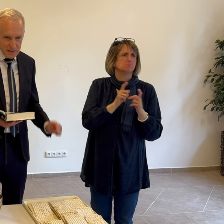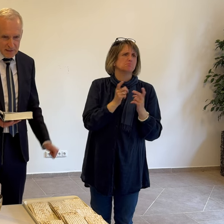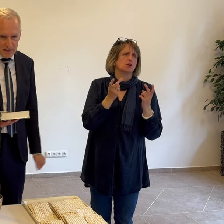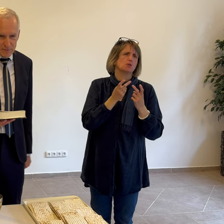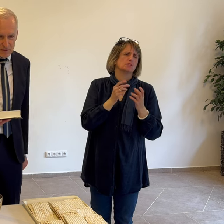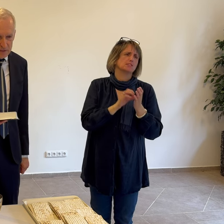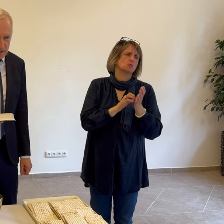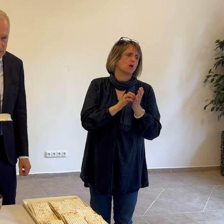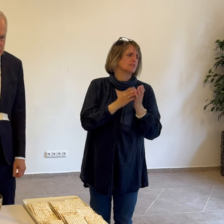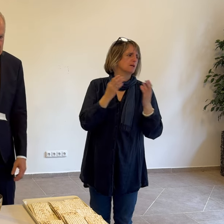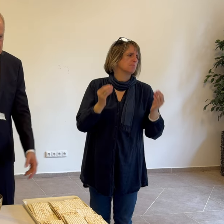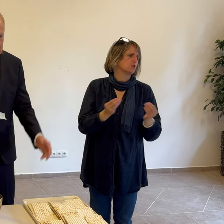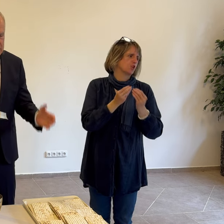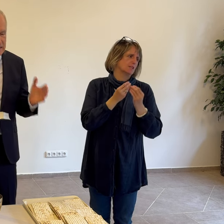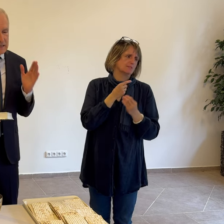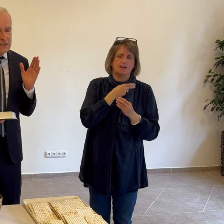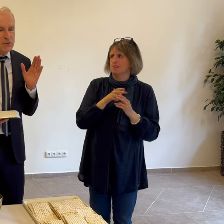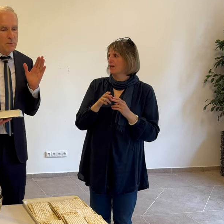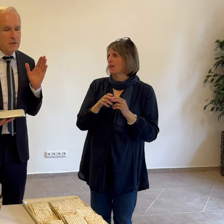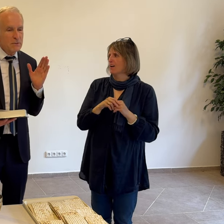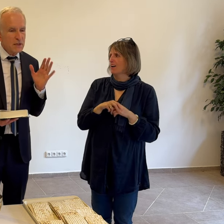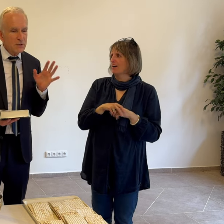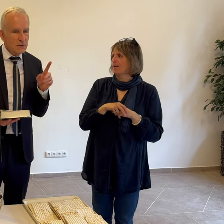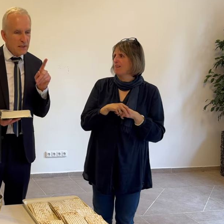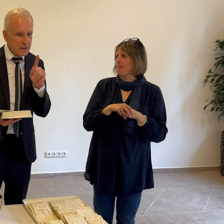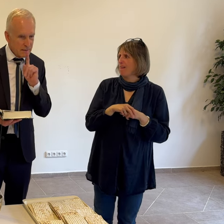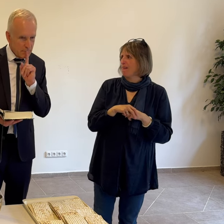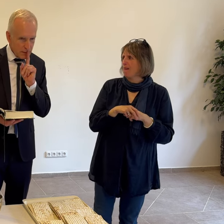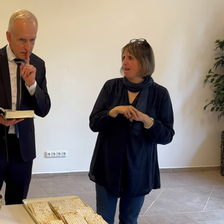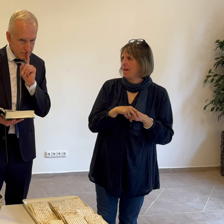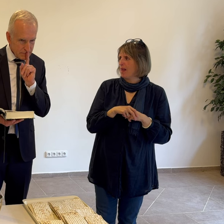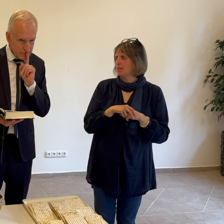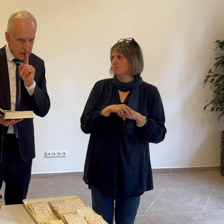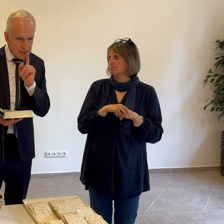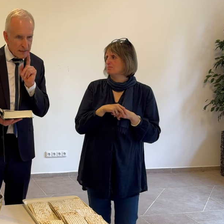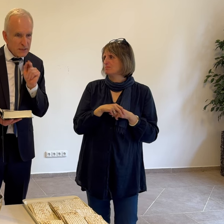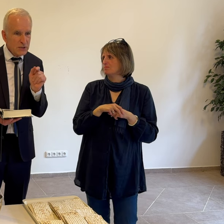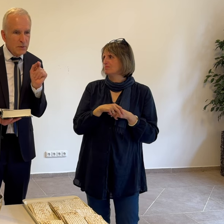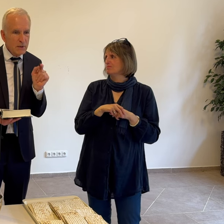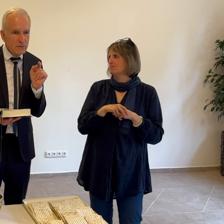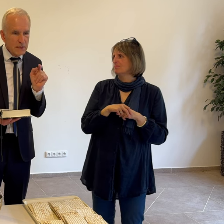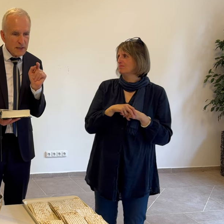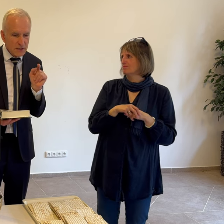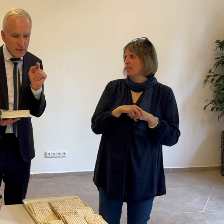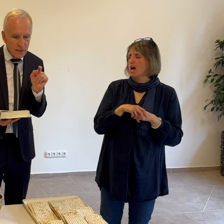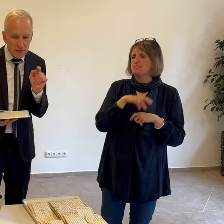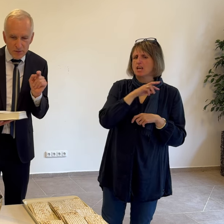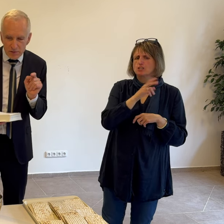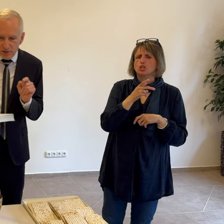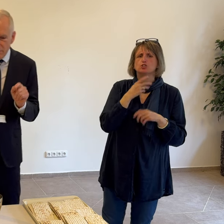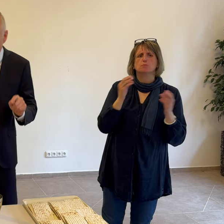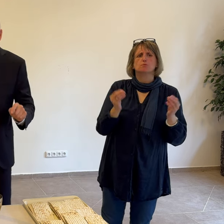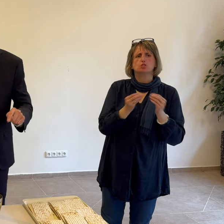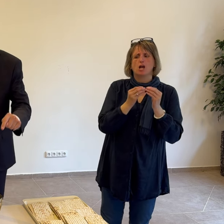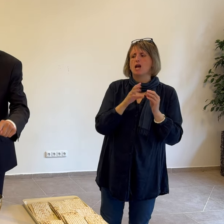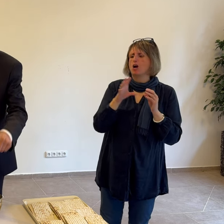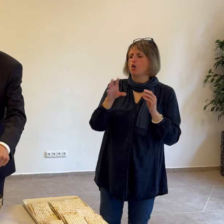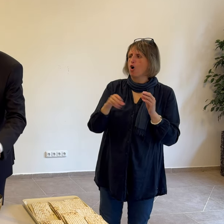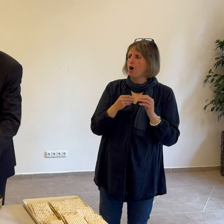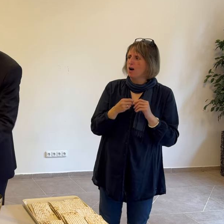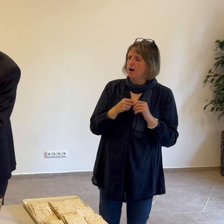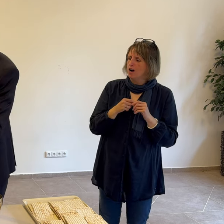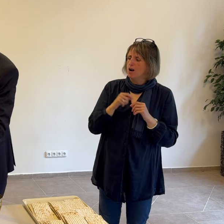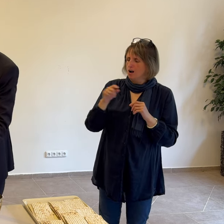kky tak on říká někteří to berou Tak že to je jak symbol někteří to berou Tak že doslova v tom